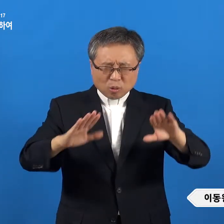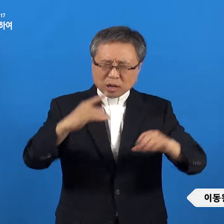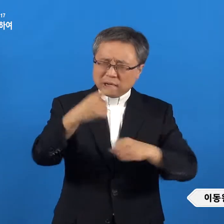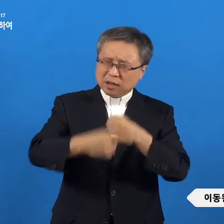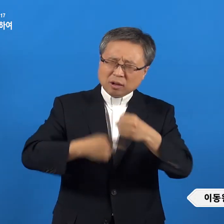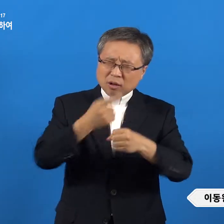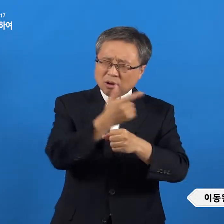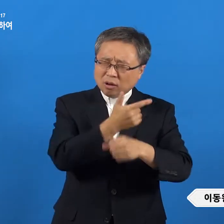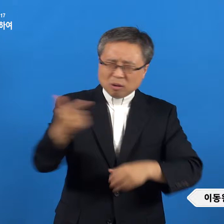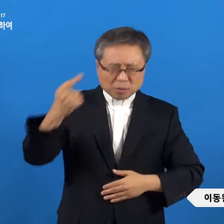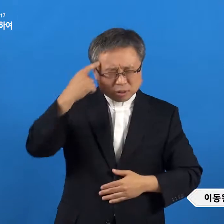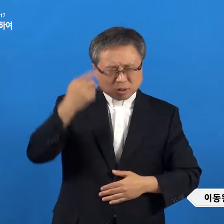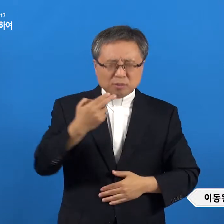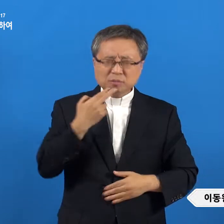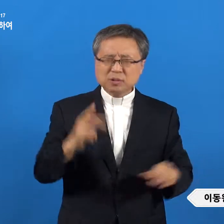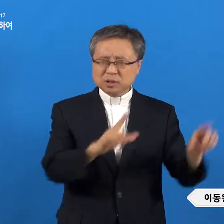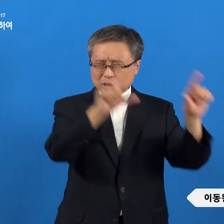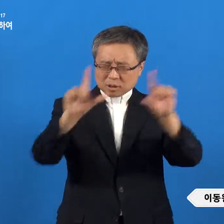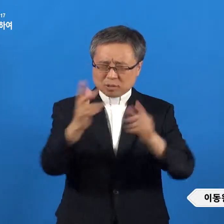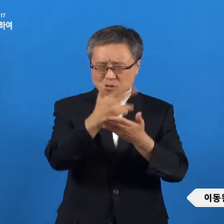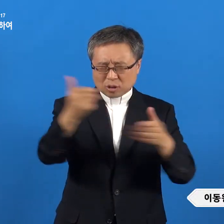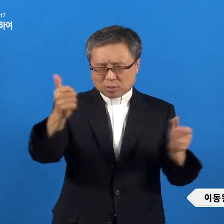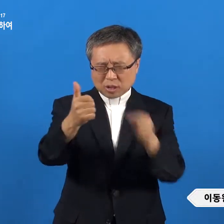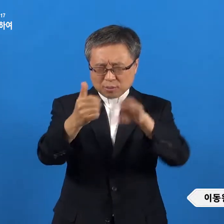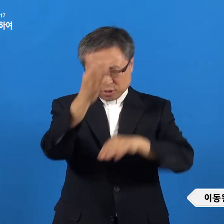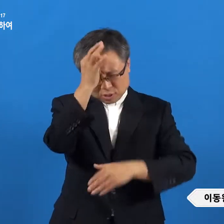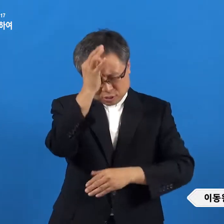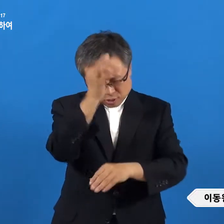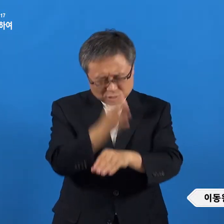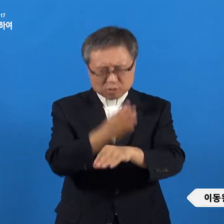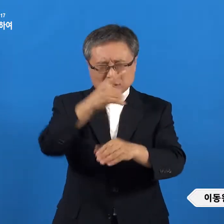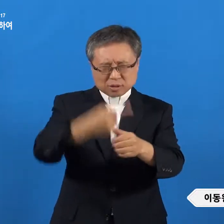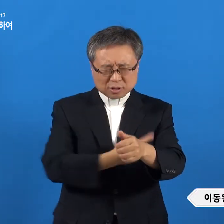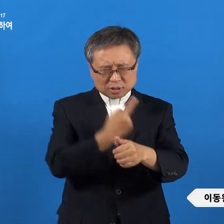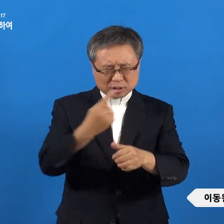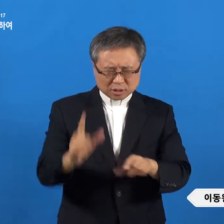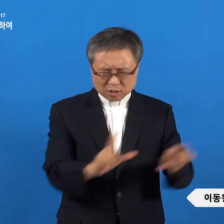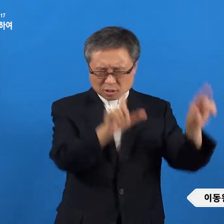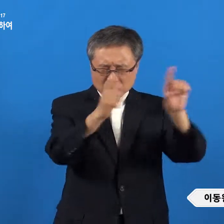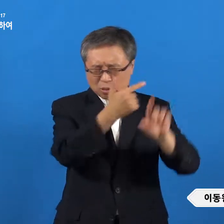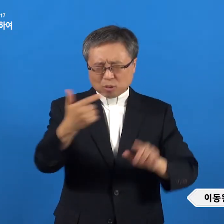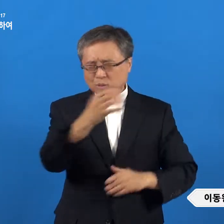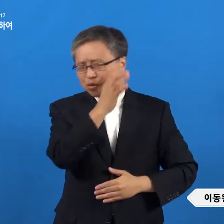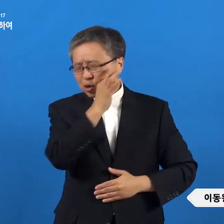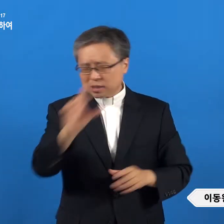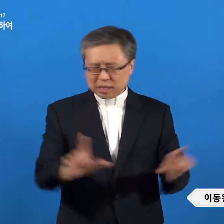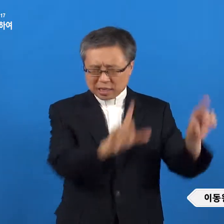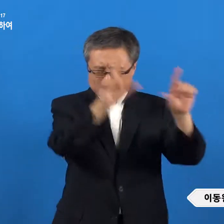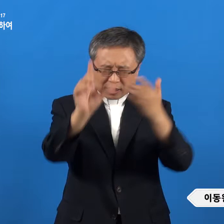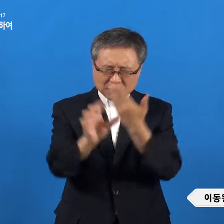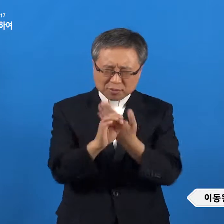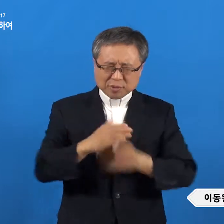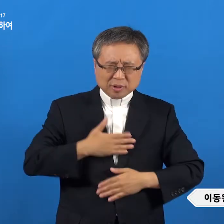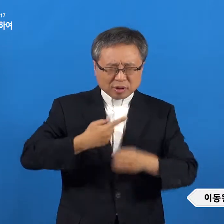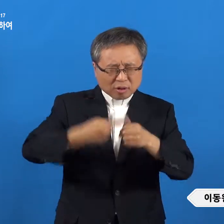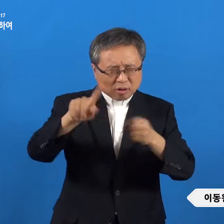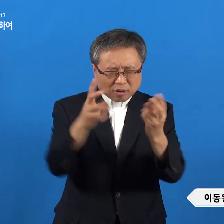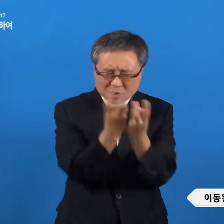살고, 너무 주님 앞에 죄송스럽게 살고, 너무 부끄럽게 살았다면 내년 어떻게 살아야 할까요?